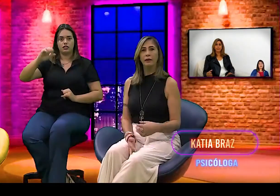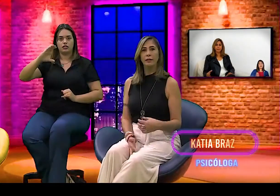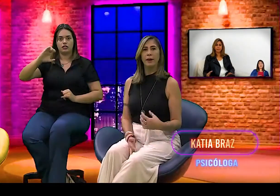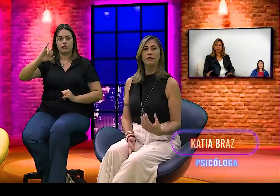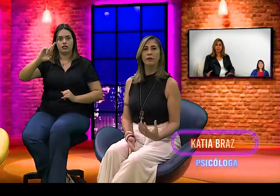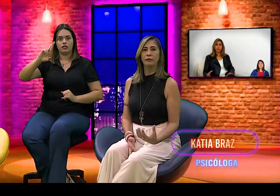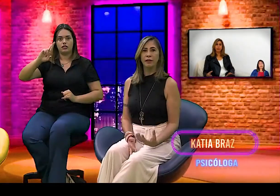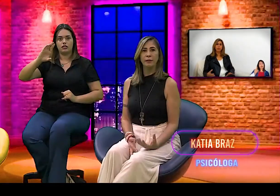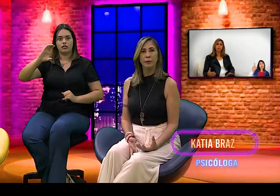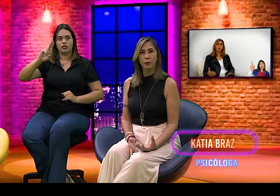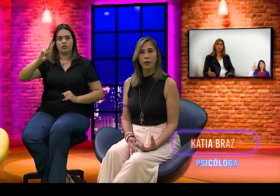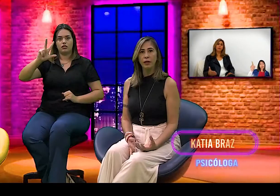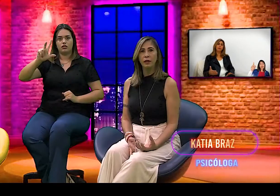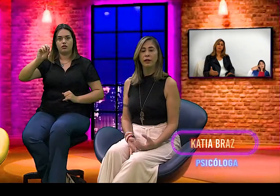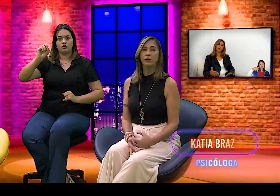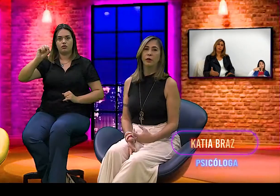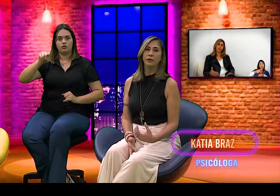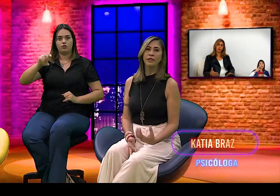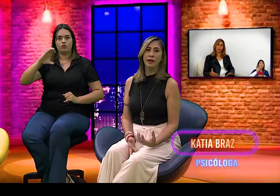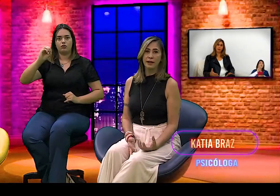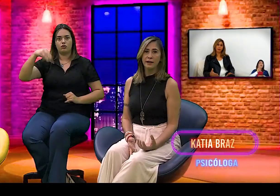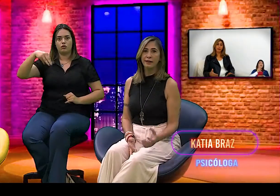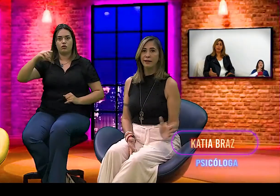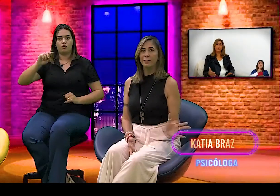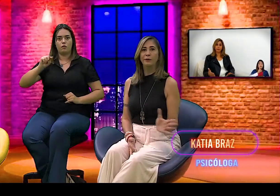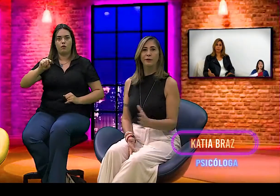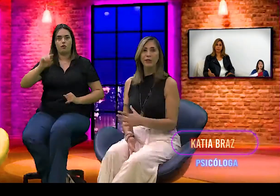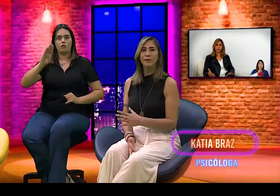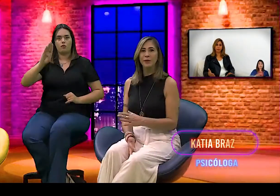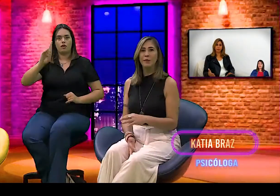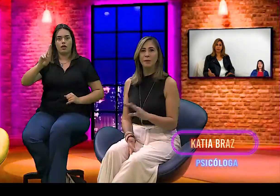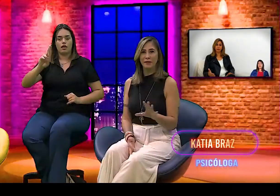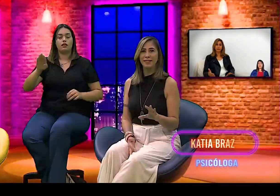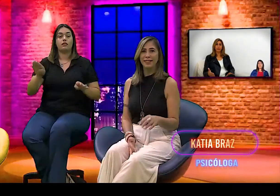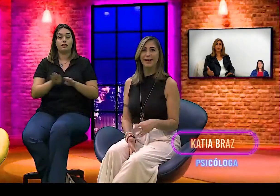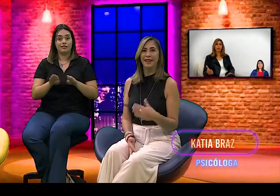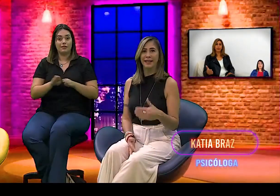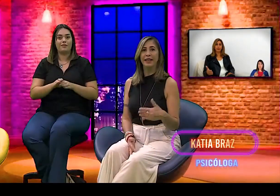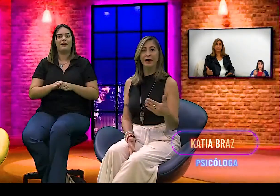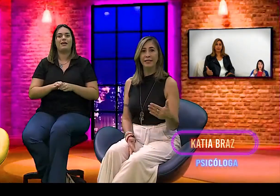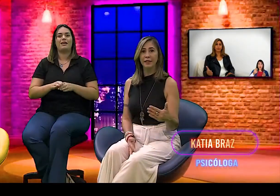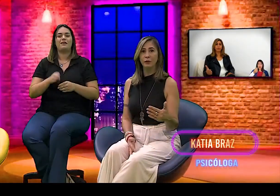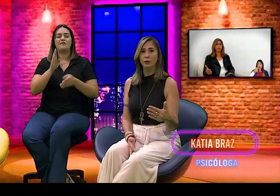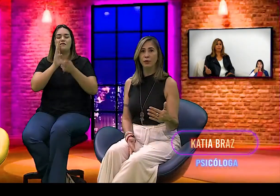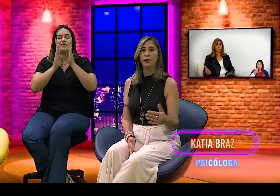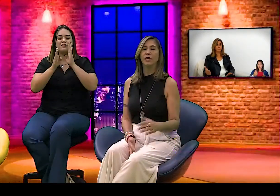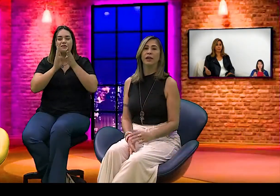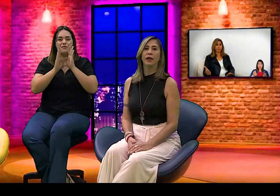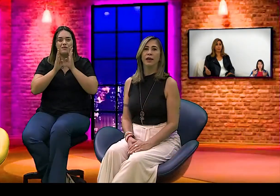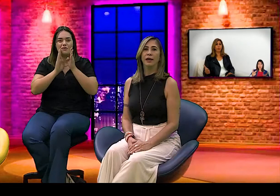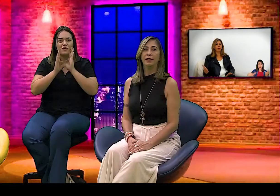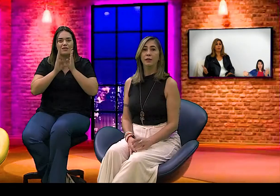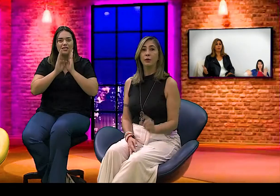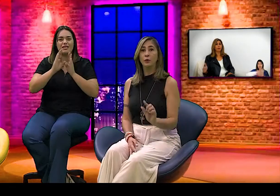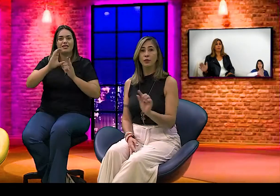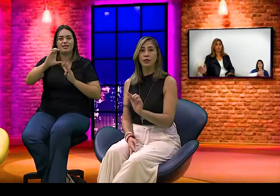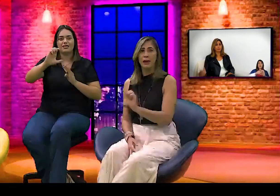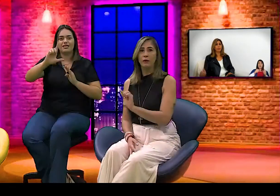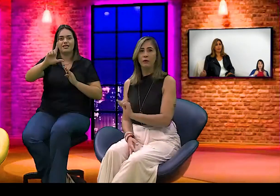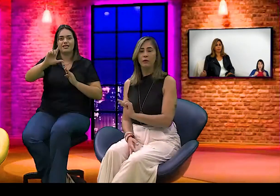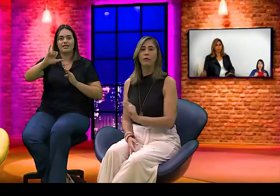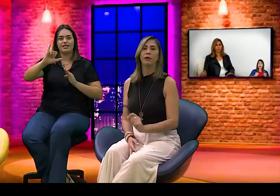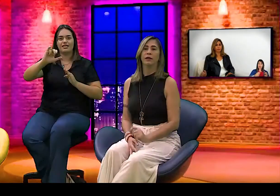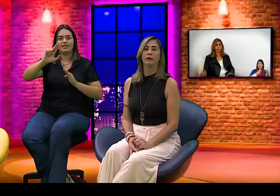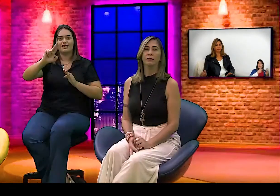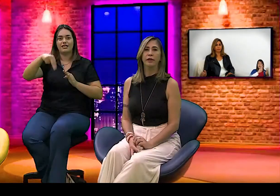também a nossa página no Facebook, nosso Instagram, tem tudo o mesmo nome para facilitar, Clínica Círculos, Círculos, né,